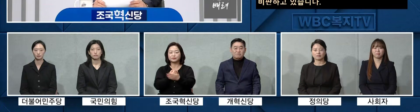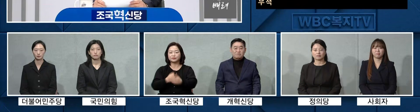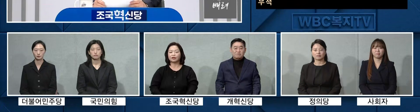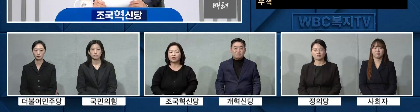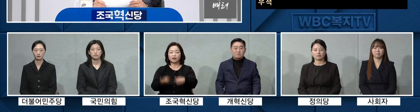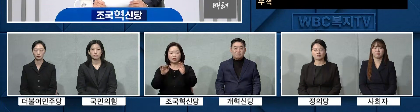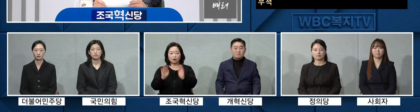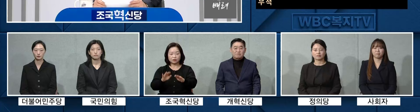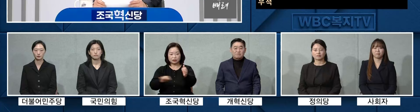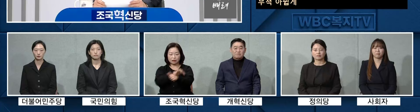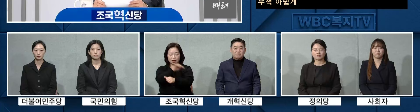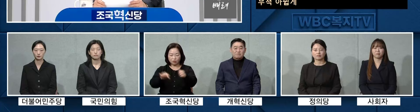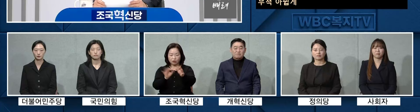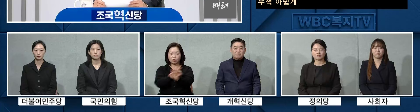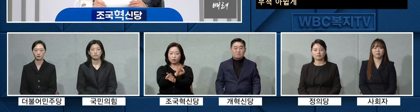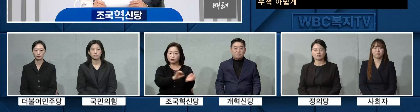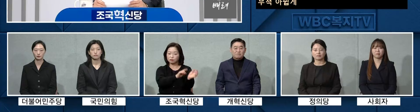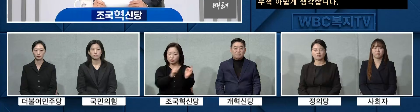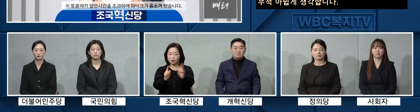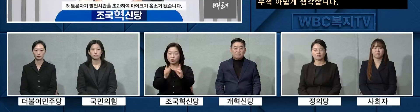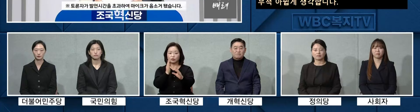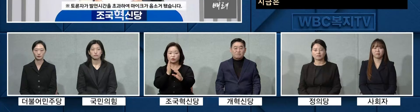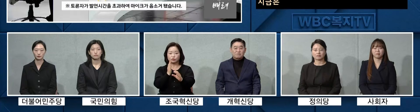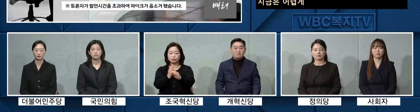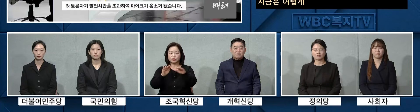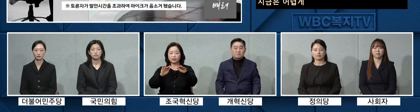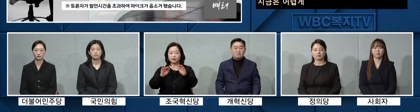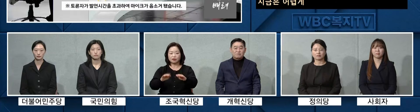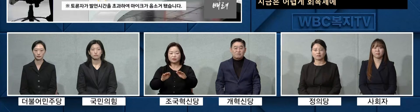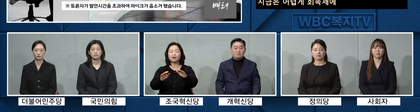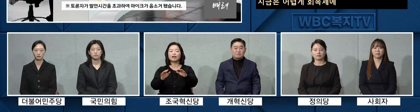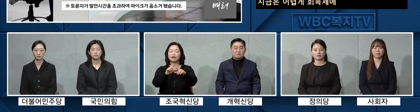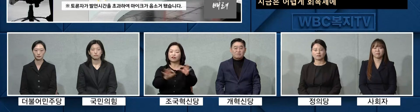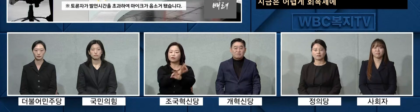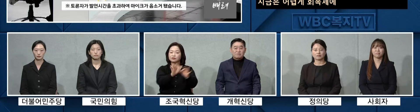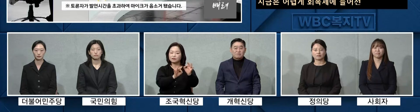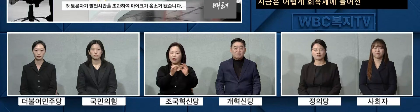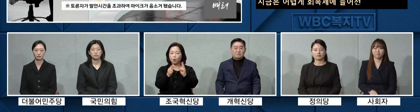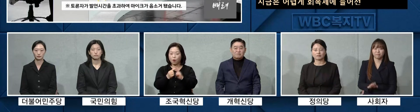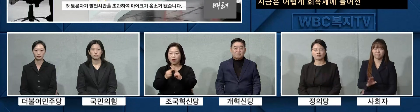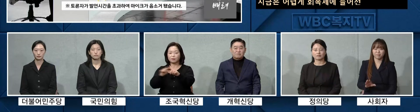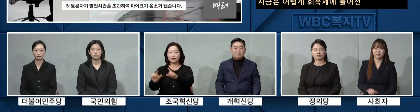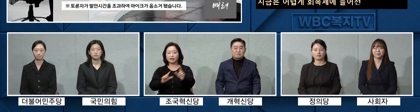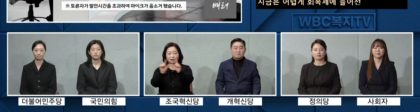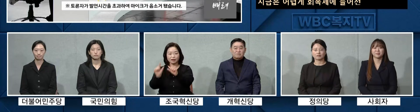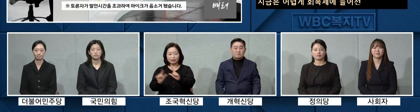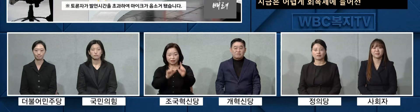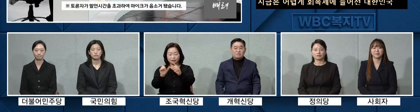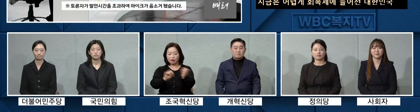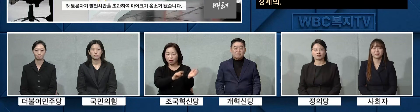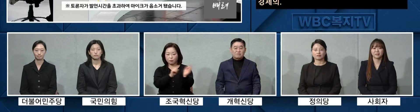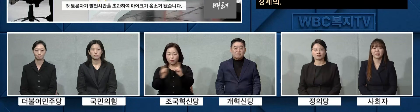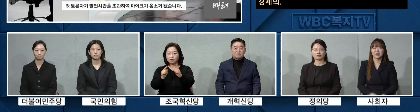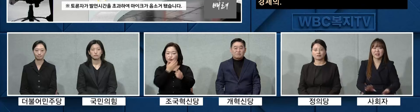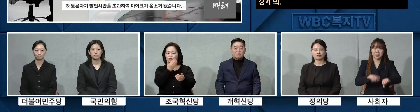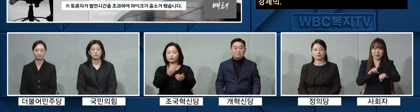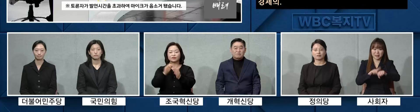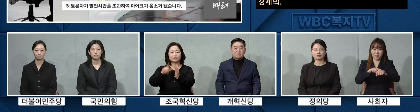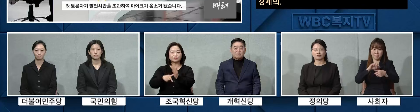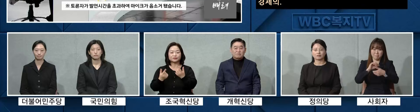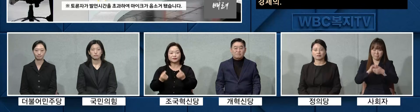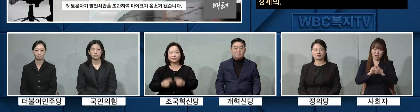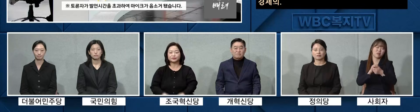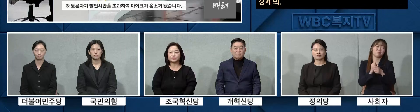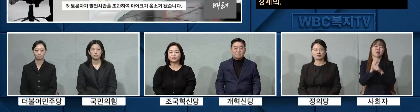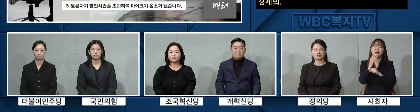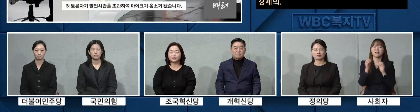지금은 어렵게 회복세에 들어선 대한민국 경제와 민생이 다시 침체되려는 엄중한 주어진 발언 시간을 모두